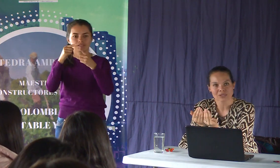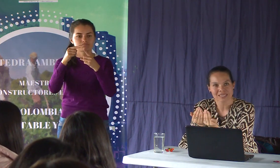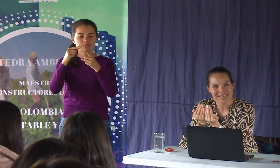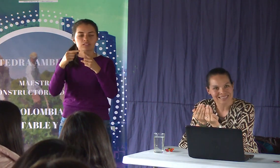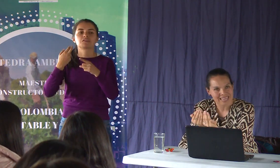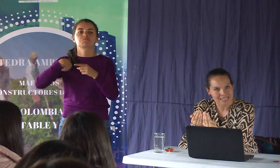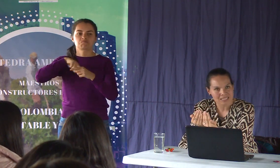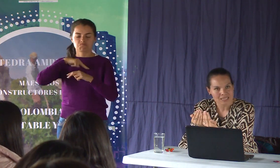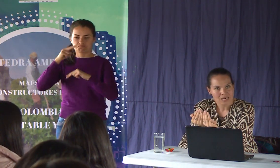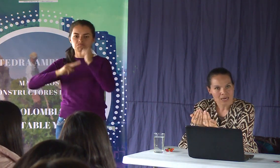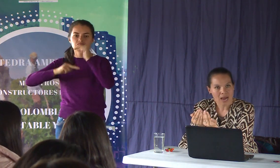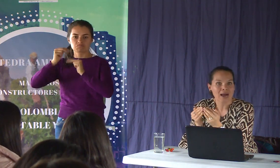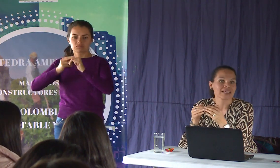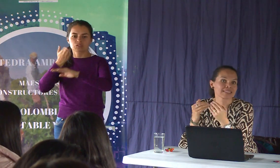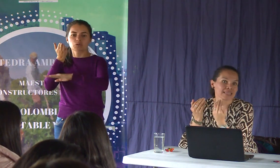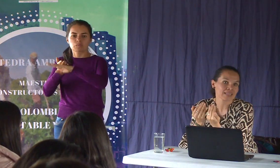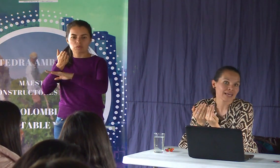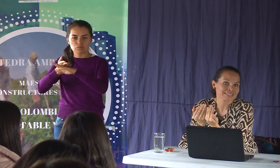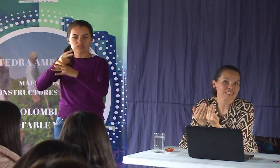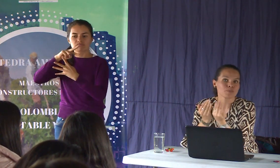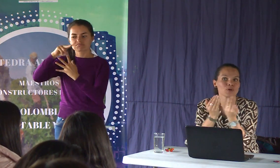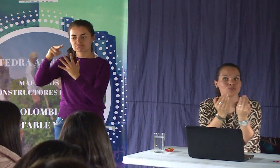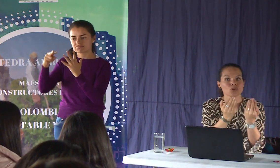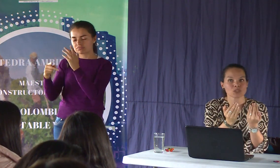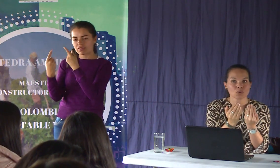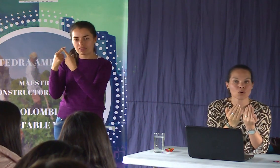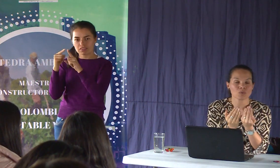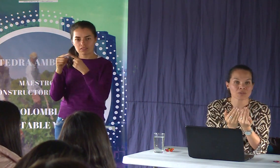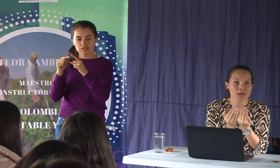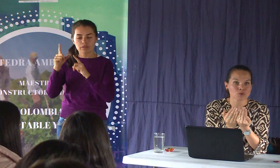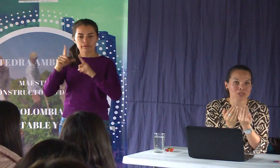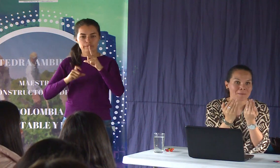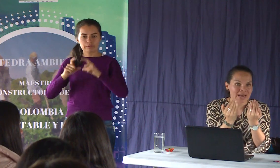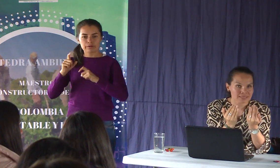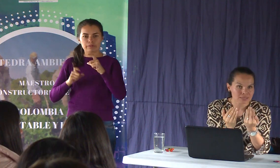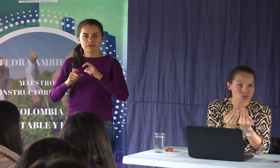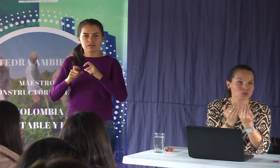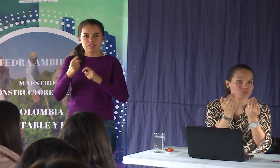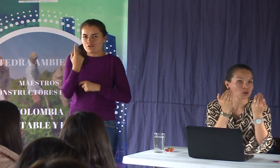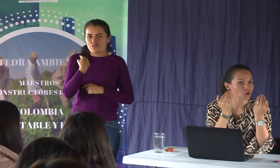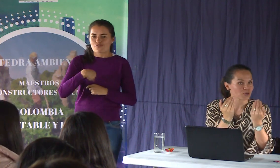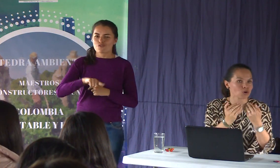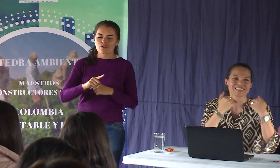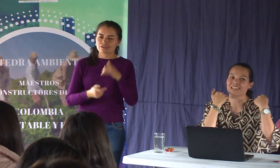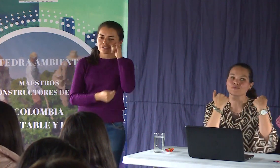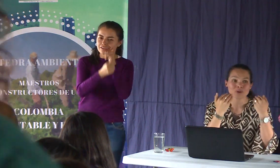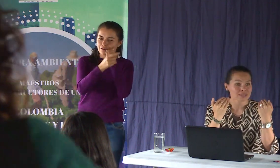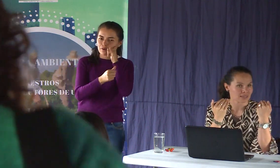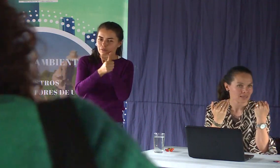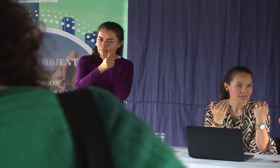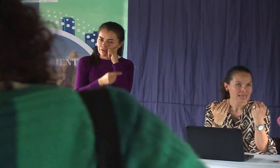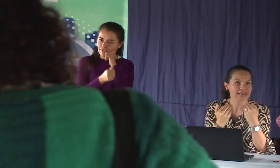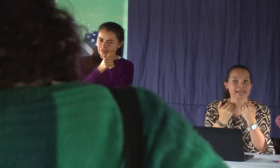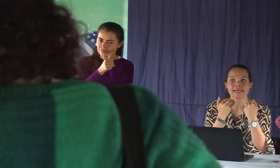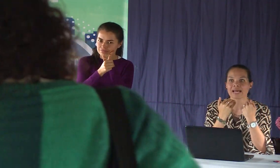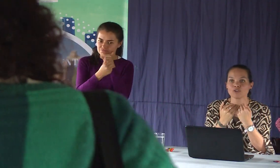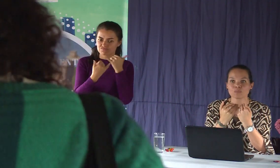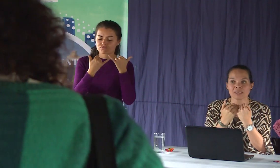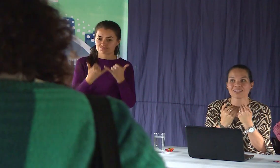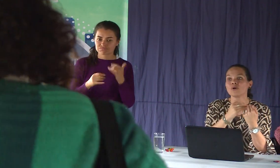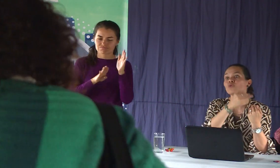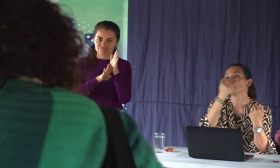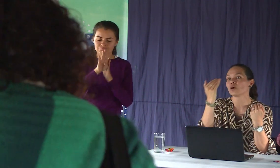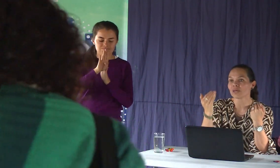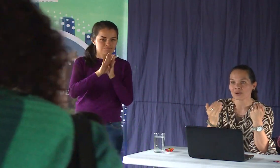construir propuestas alternas a este tipo de turismo, digamos de masas, o turismo económico que es tan fuerte y que en general